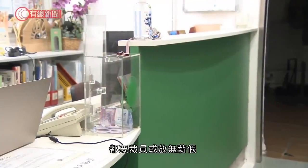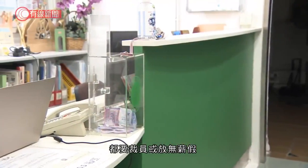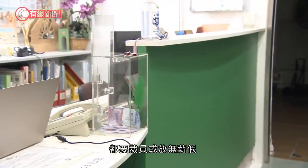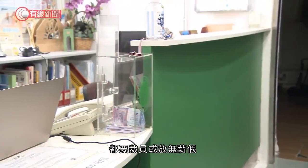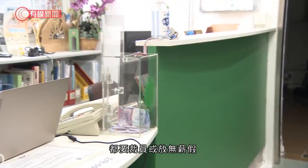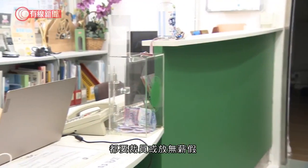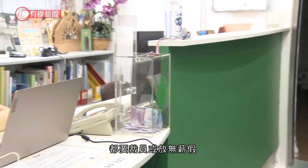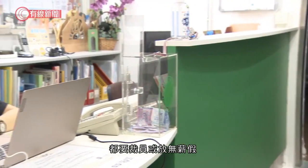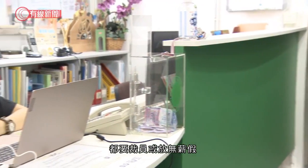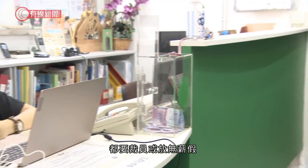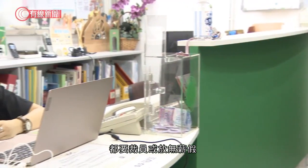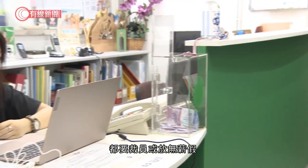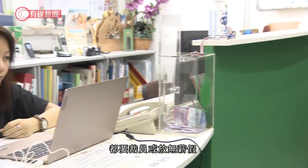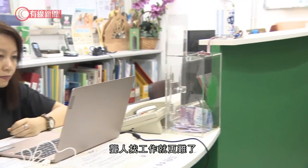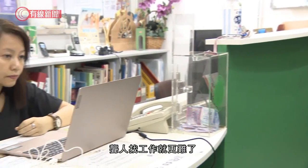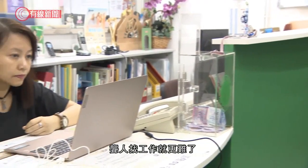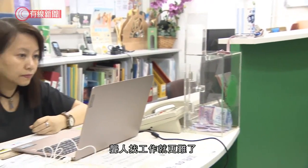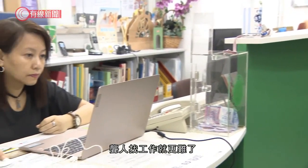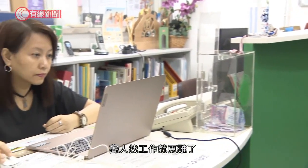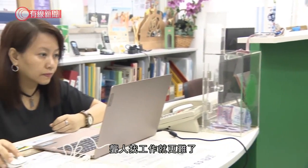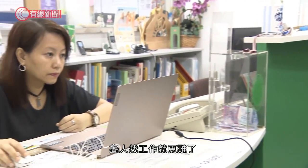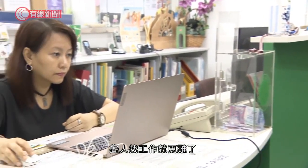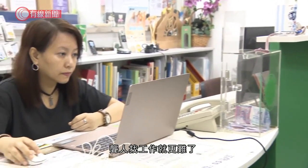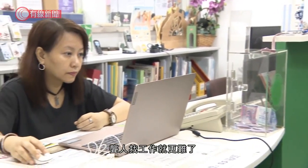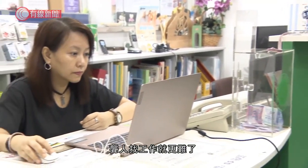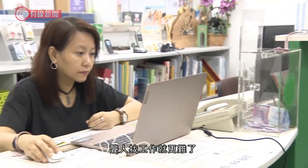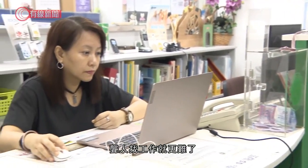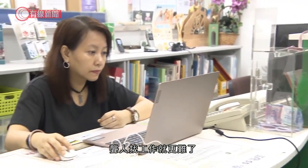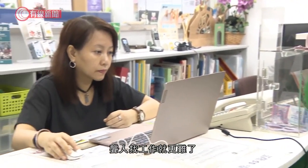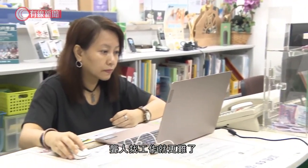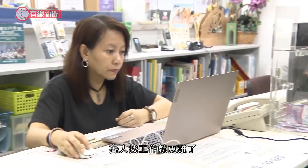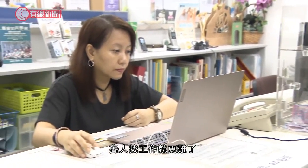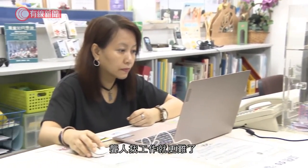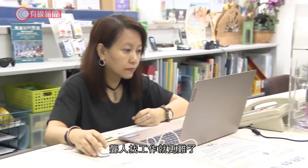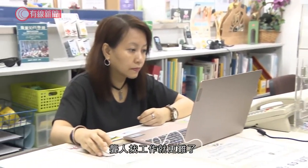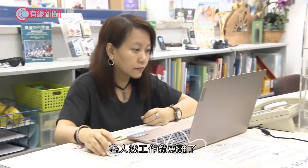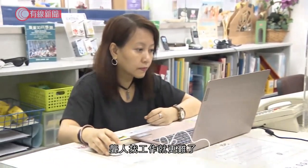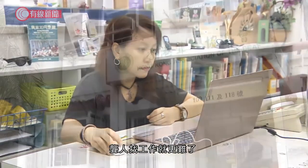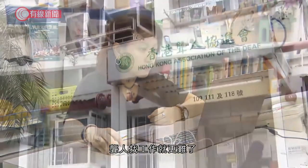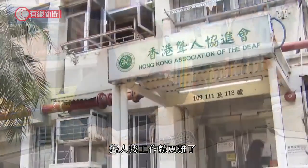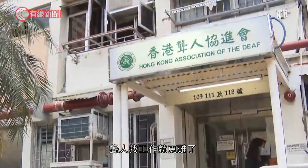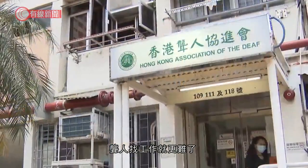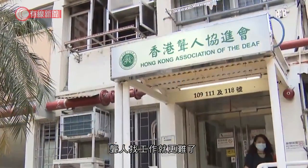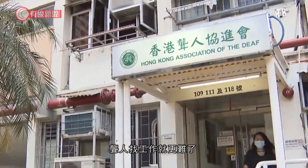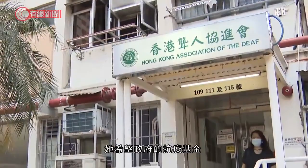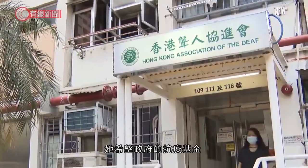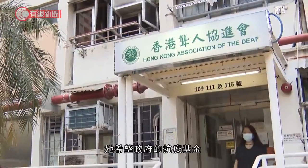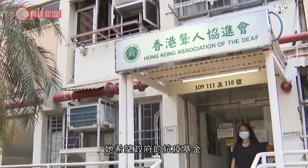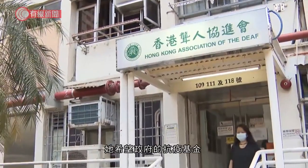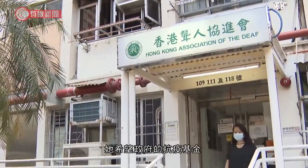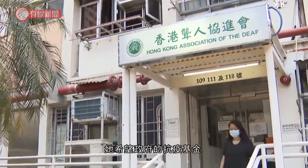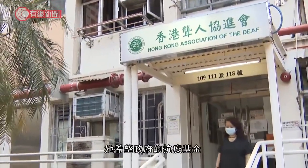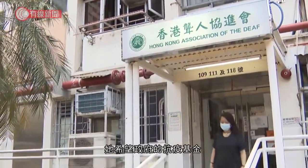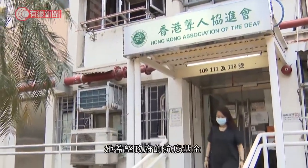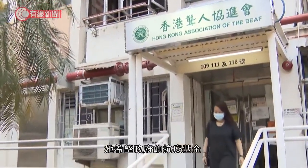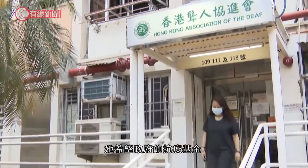辭退一啲，或者放一啲冇薪假，咁變咗啲聾嘅人揾嘢做就難咗咯。 佢話希望政